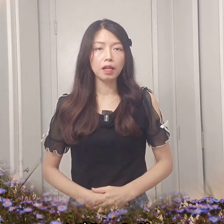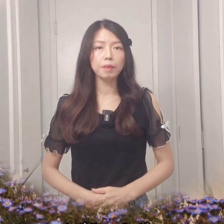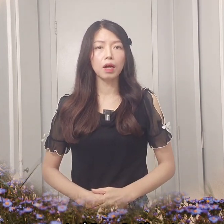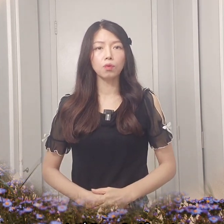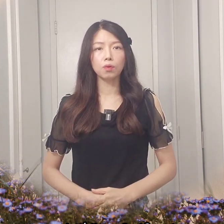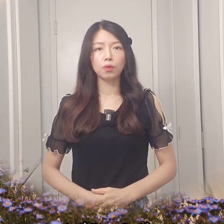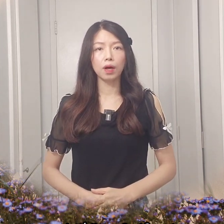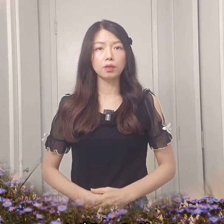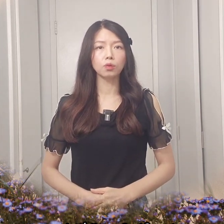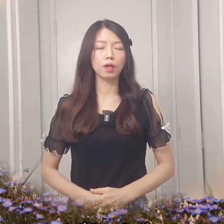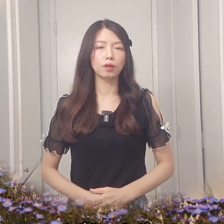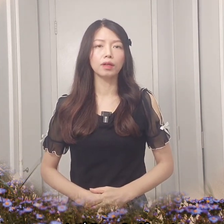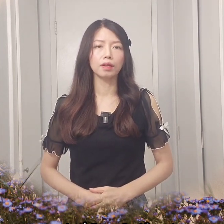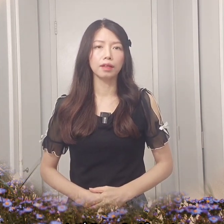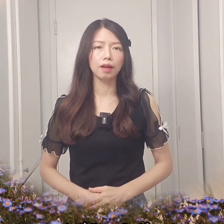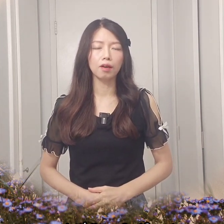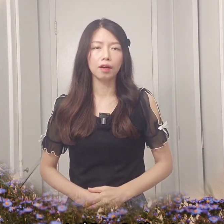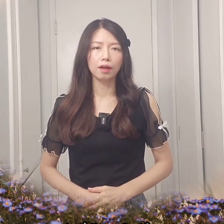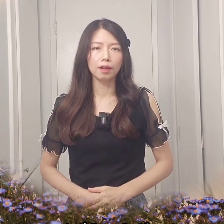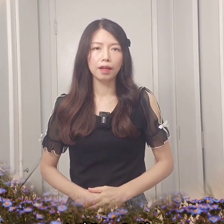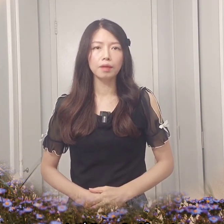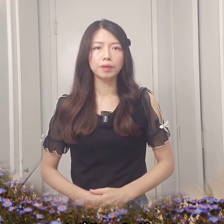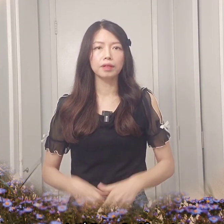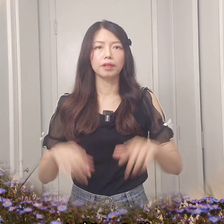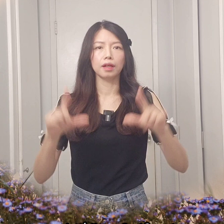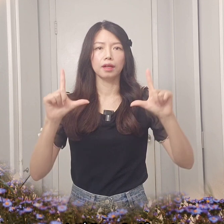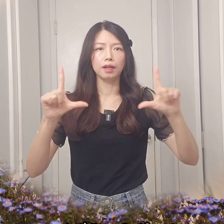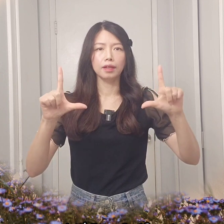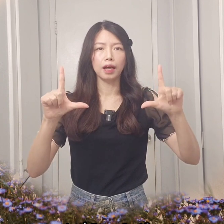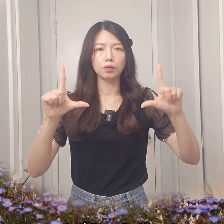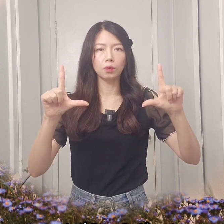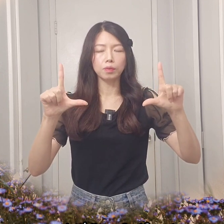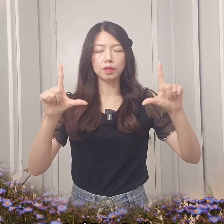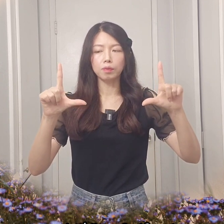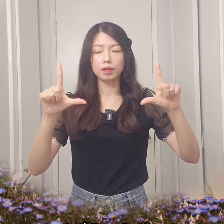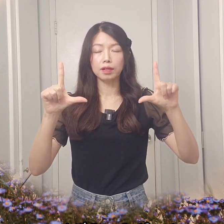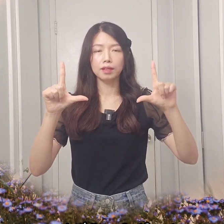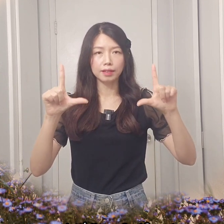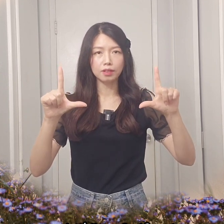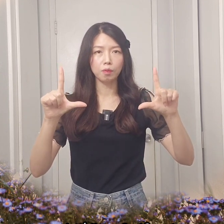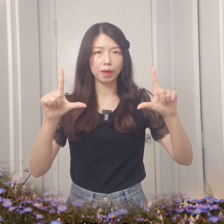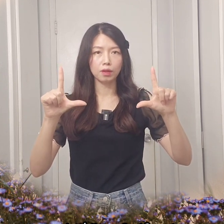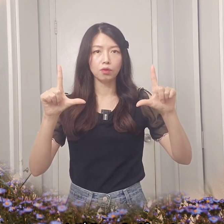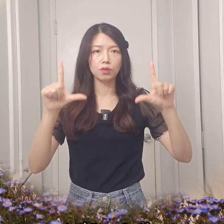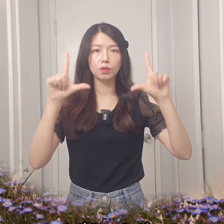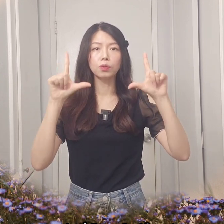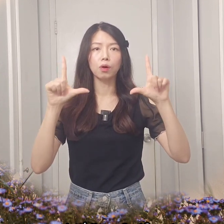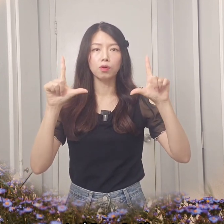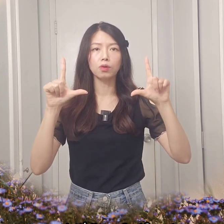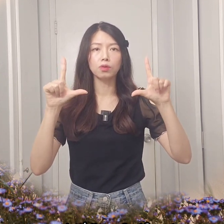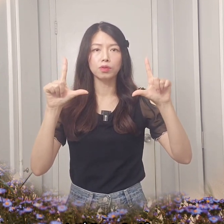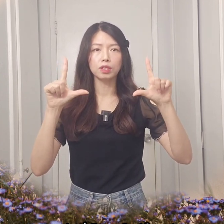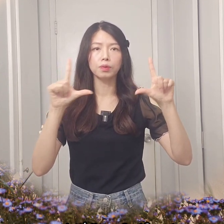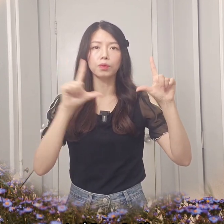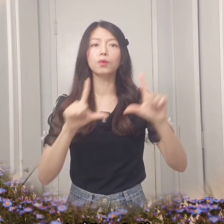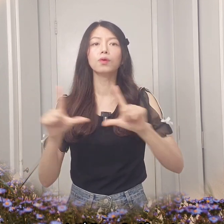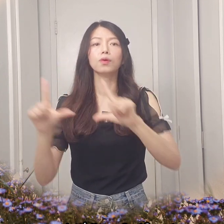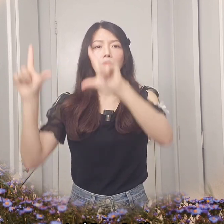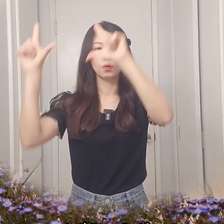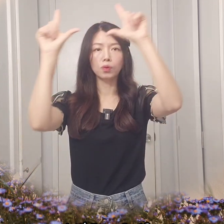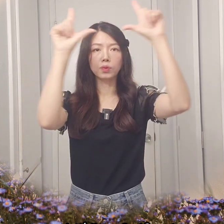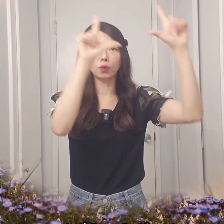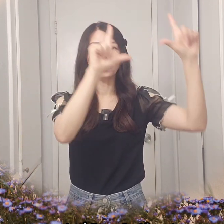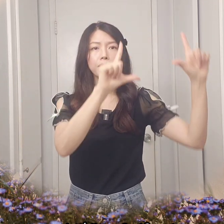아니시면 삶이라고 하셔도 될 것 같은데요. 삶은 양손 엄지검지를 니은처럼 만들어 주시고 얼굴을